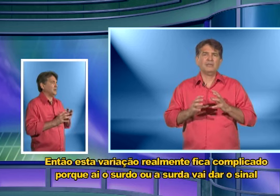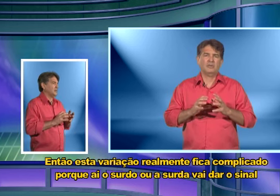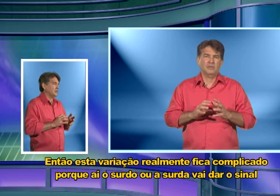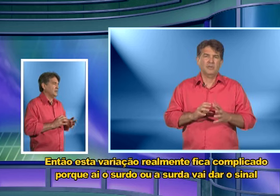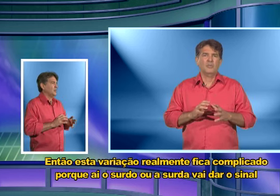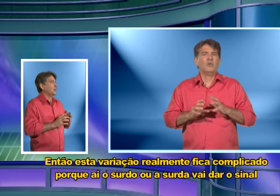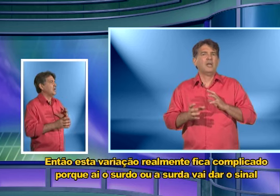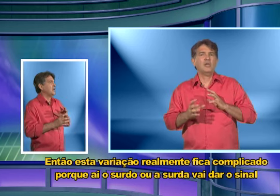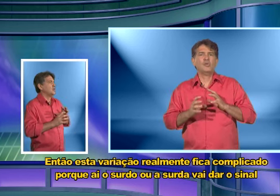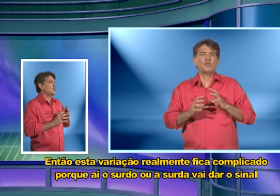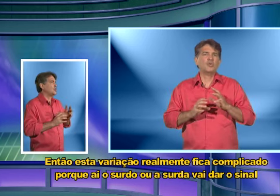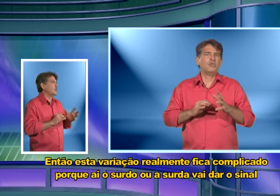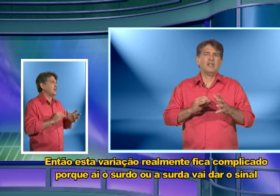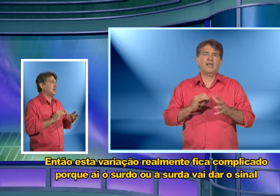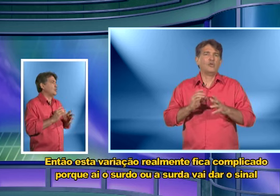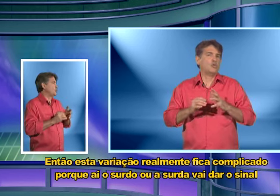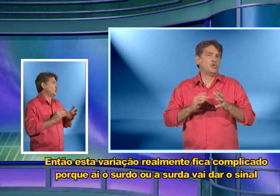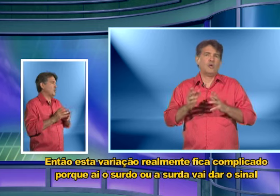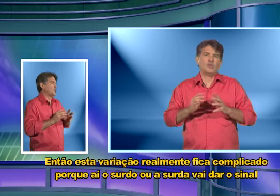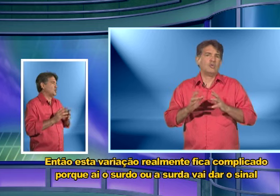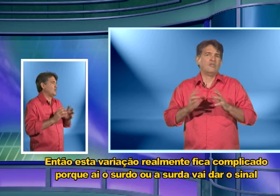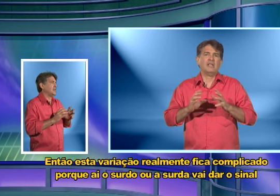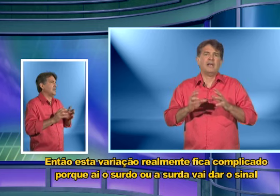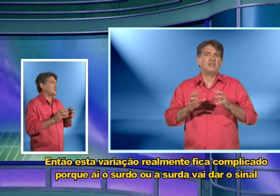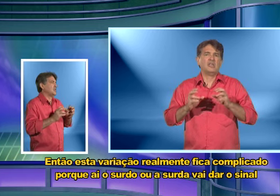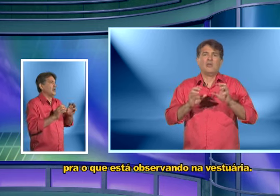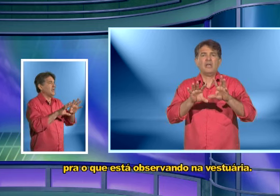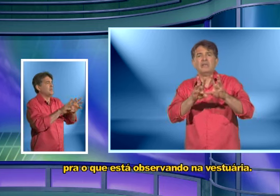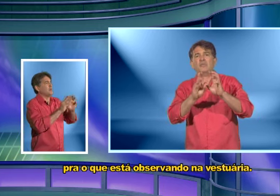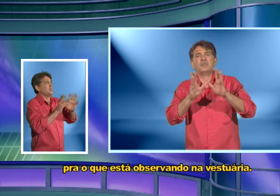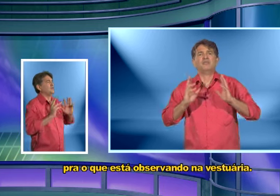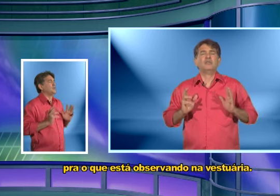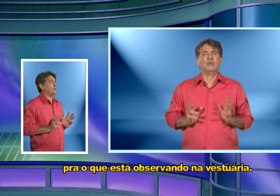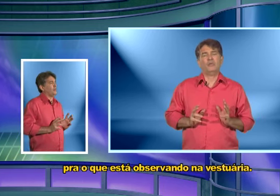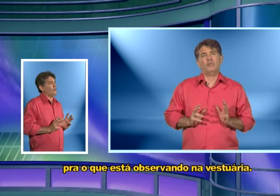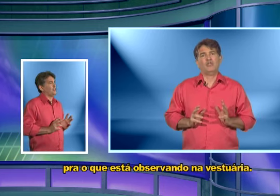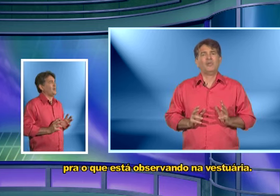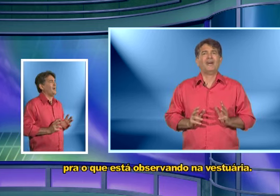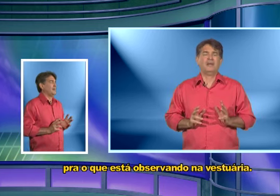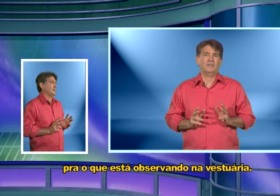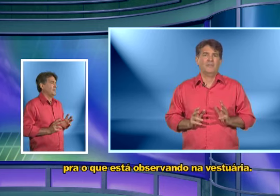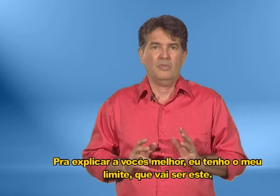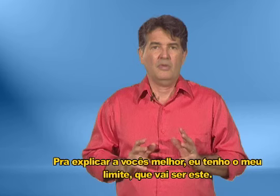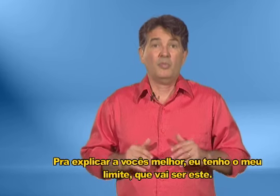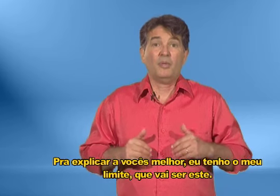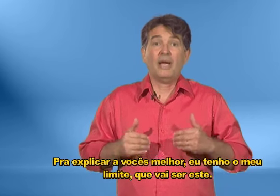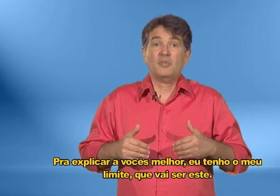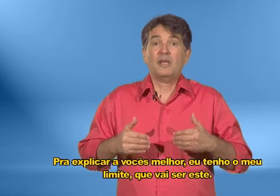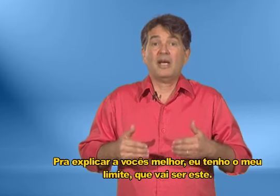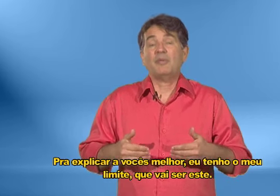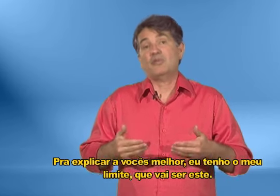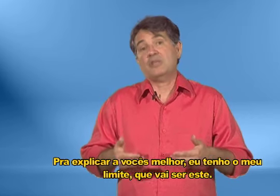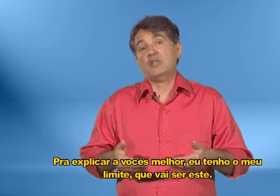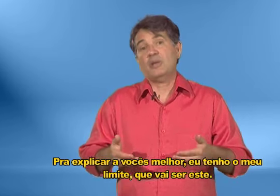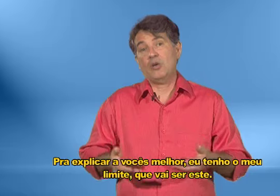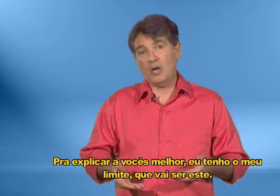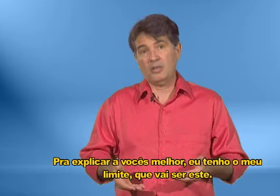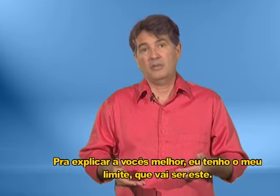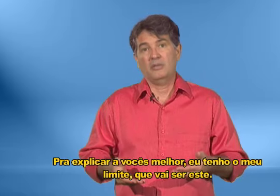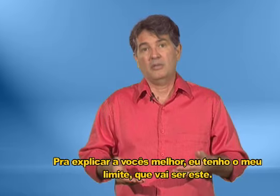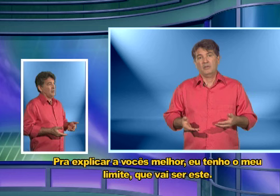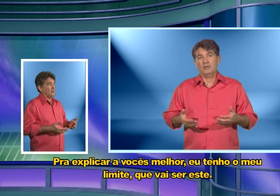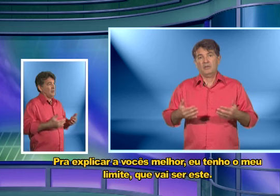complicada. Porque aí o surdo ou a surda vai dar o sinal que ele está observando o vestuário. Para explicar para vocês